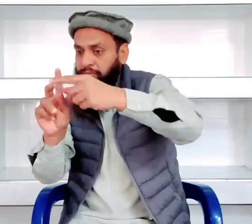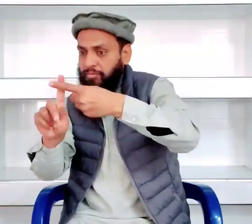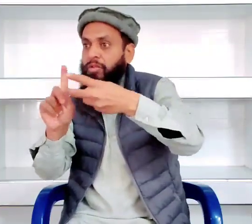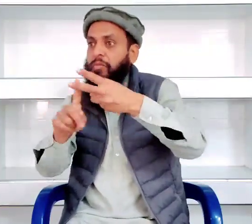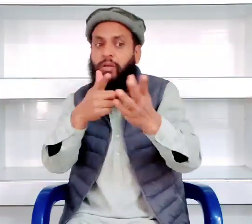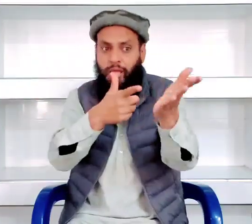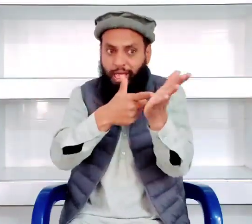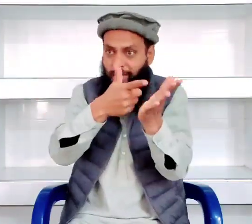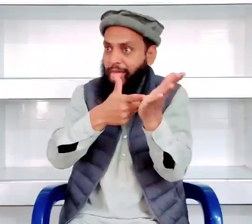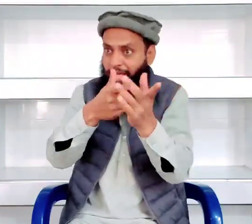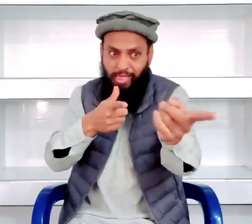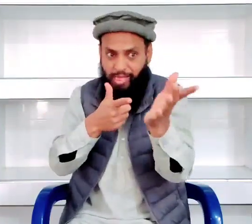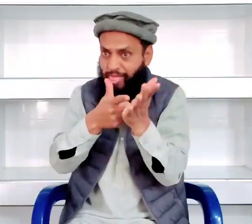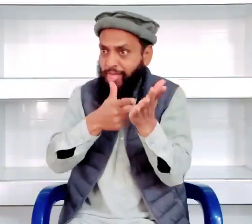سکا بھرا ہی کیوں نہ ہوئے